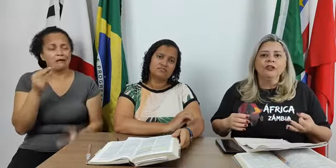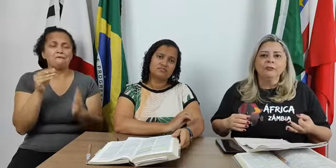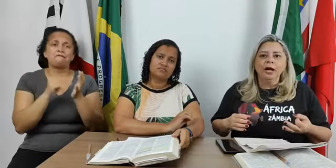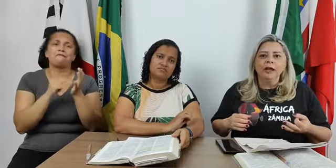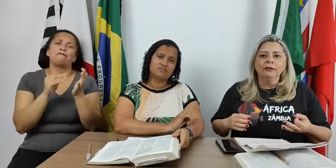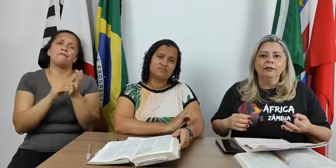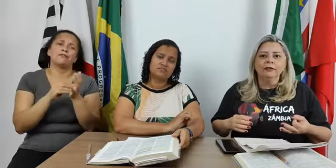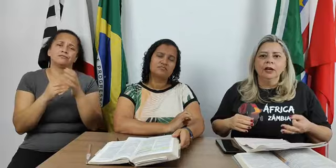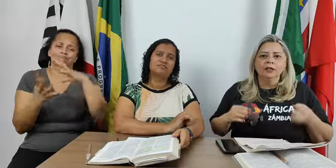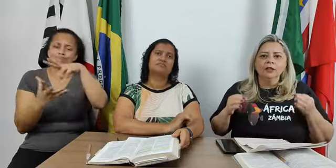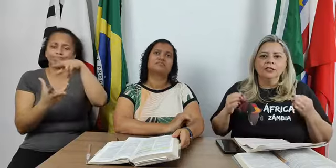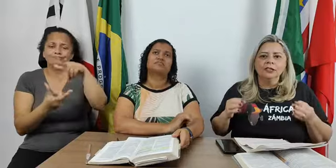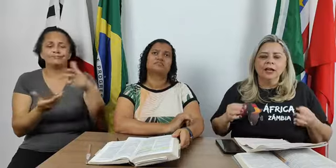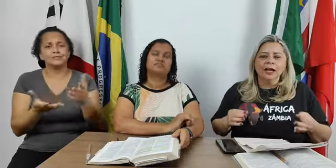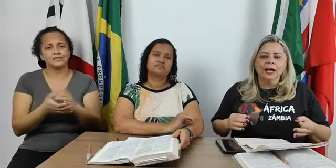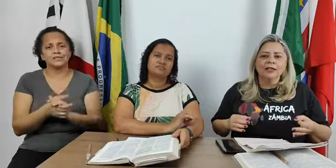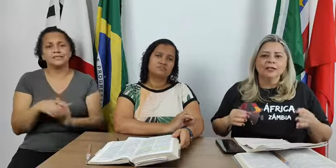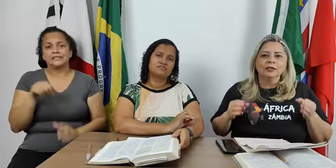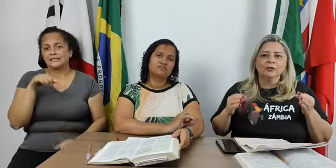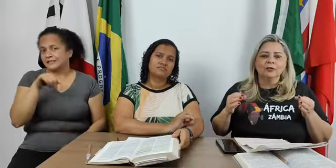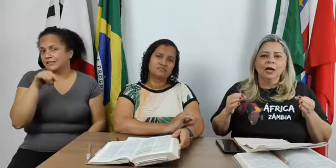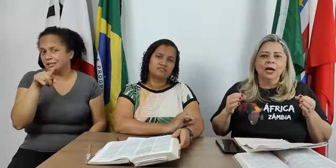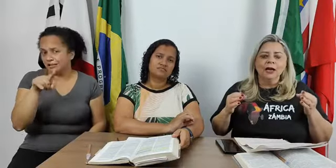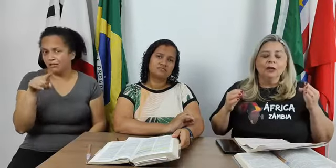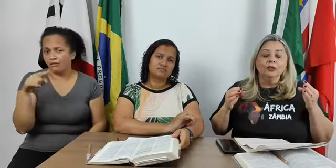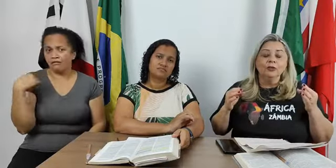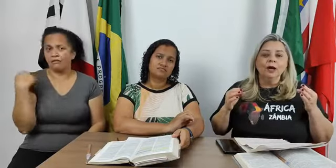tiver firmado a nossa casa